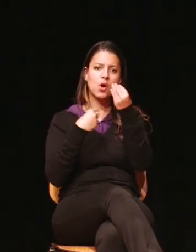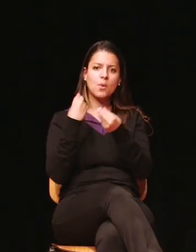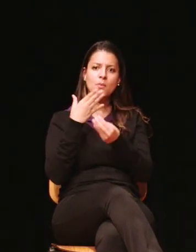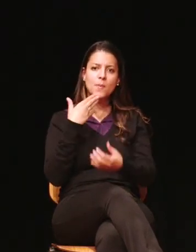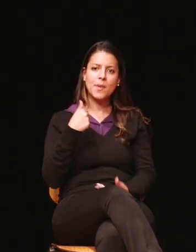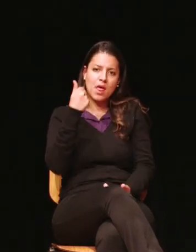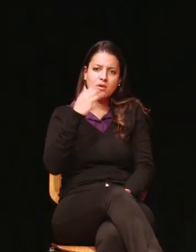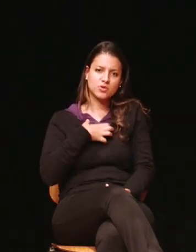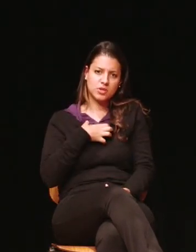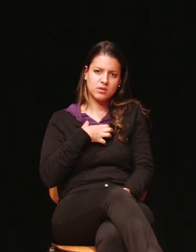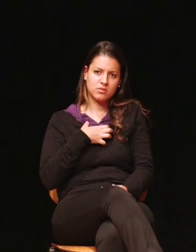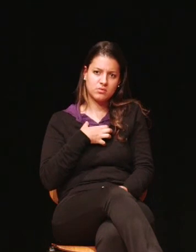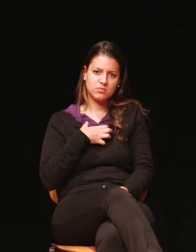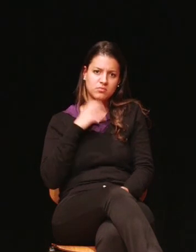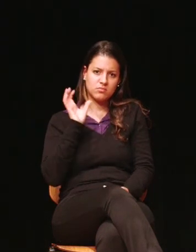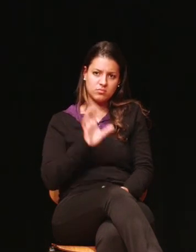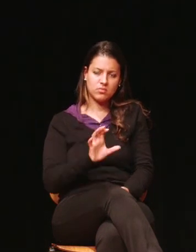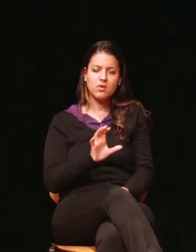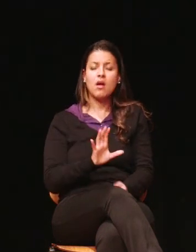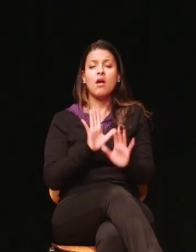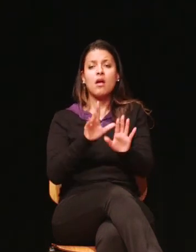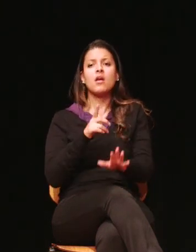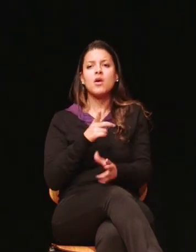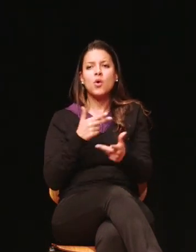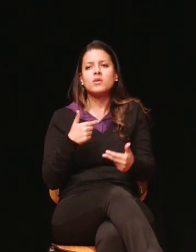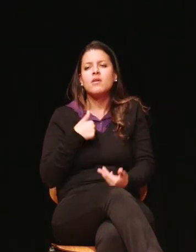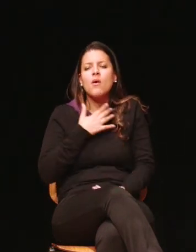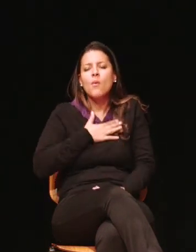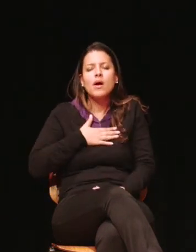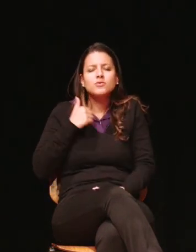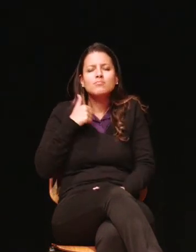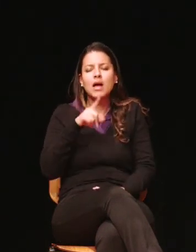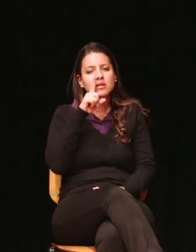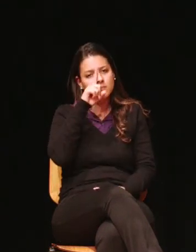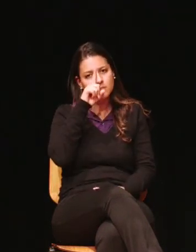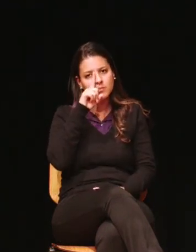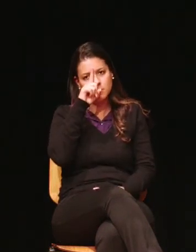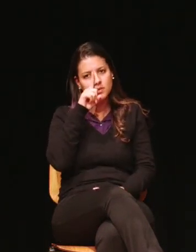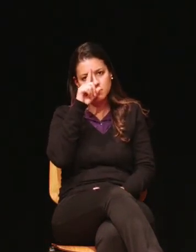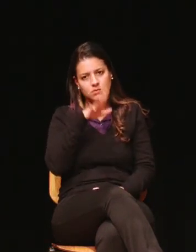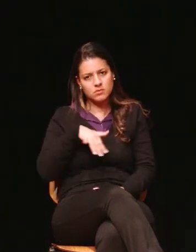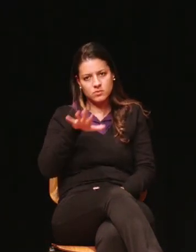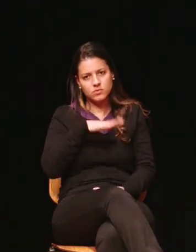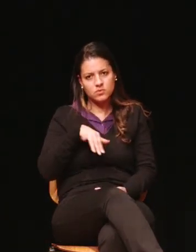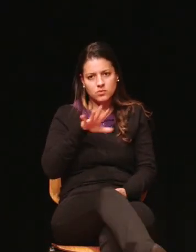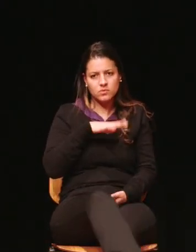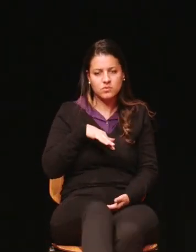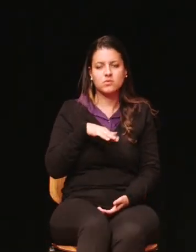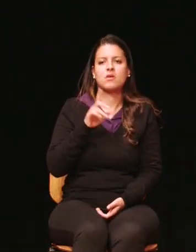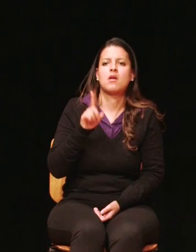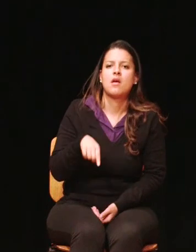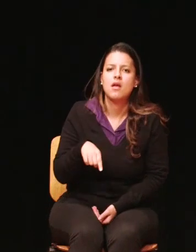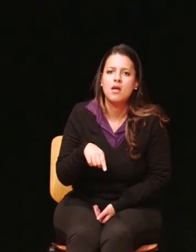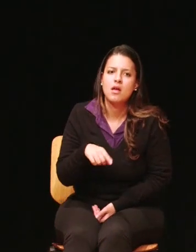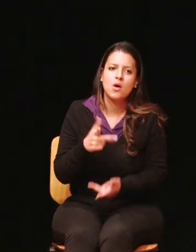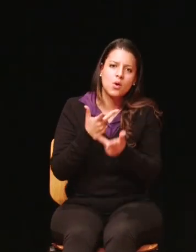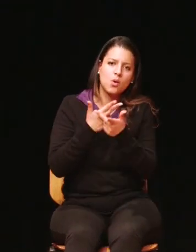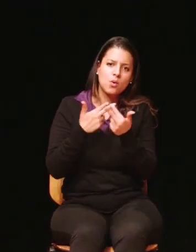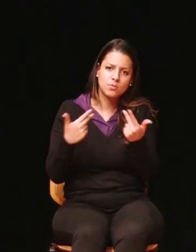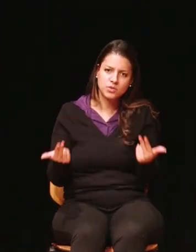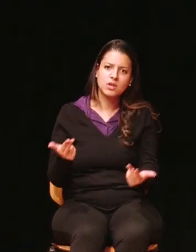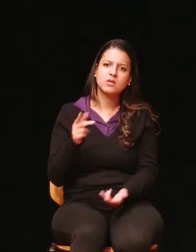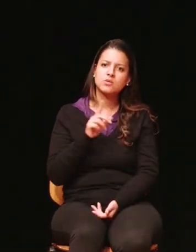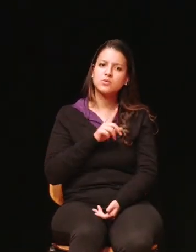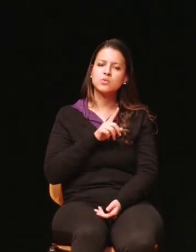melhor possível. E a coisa que eu acho mais perigosa de todos dentro de um projeto didático, digamos assim, de um